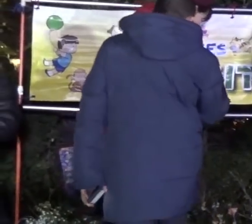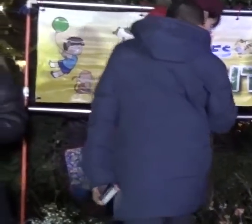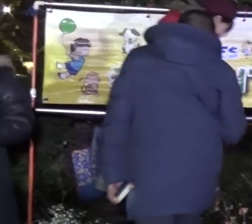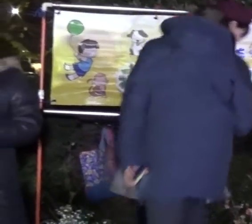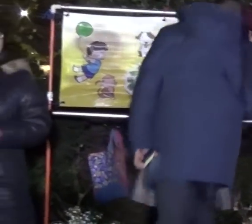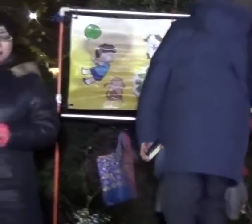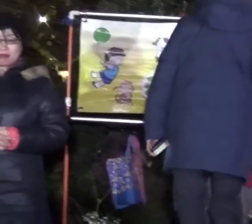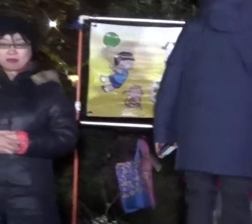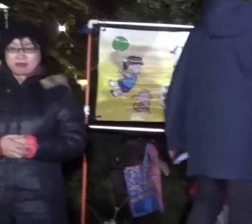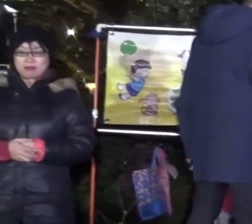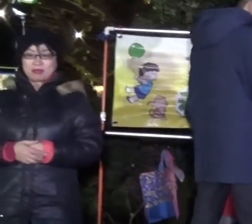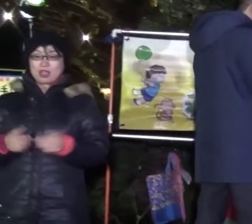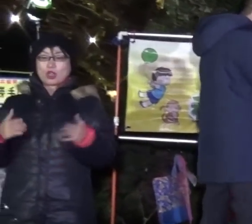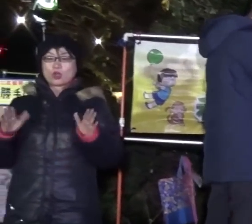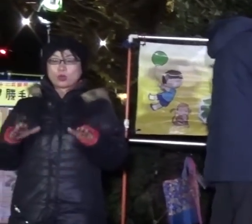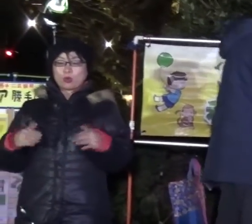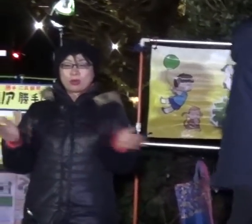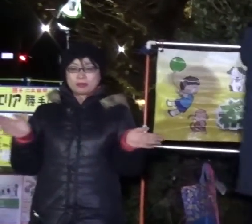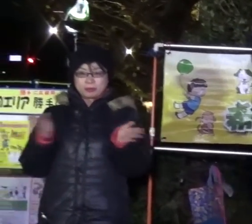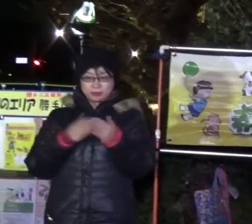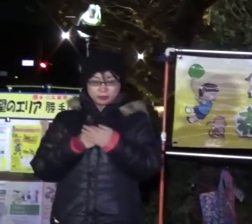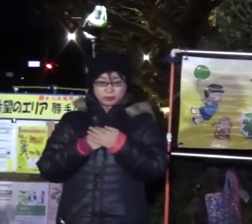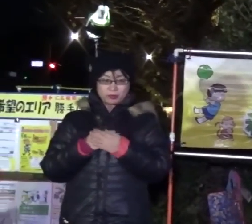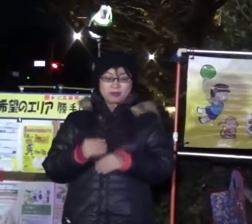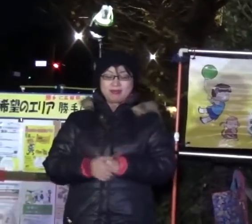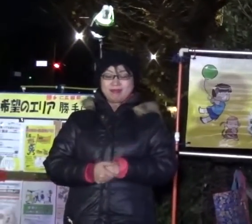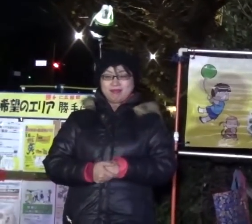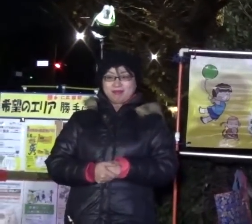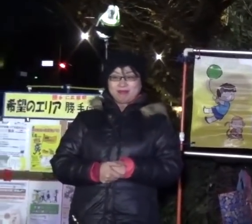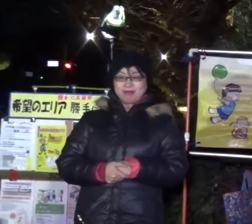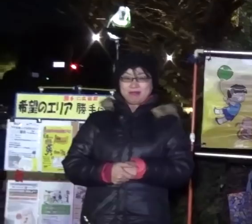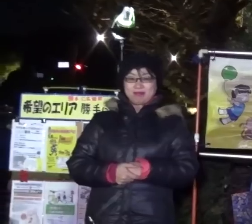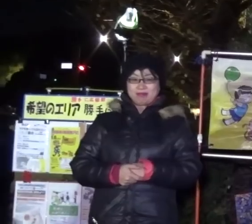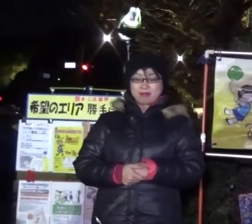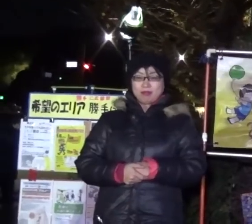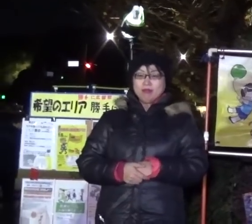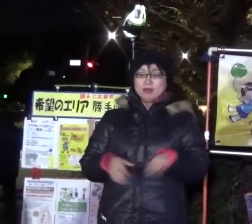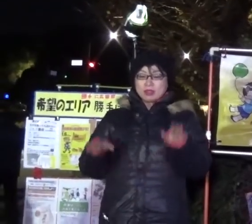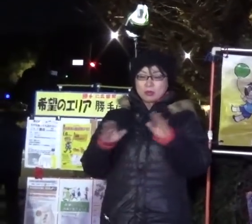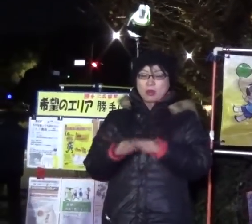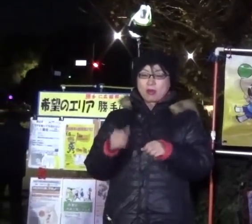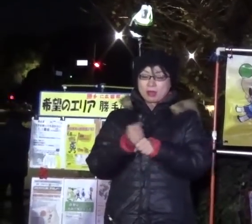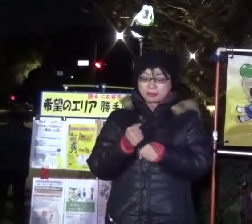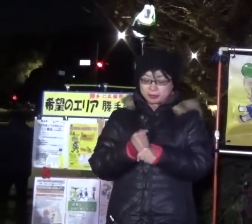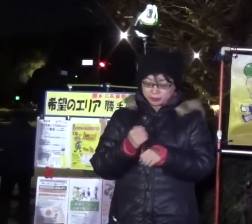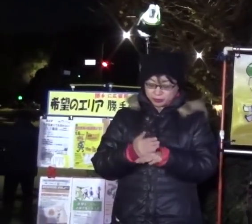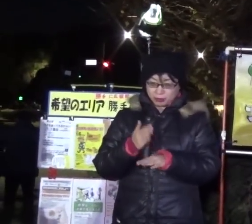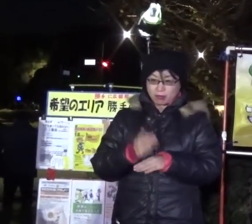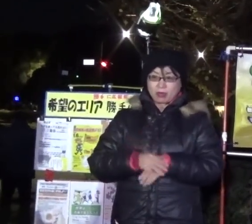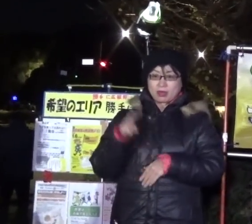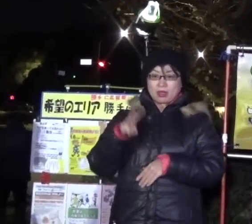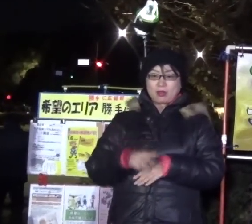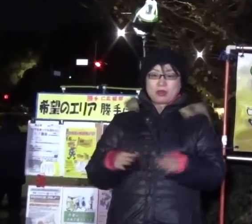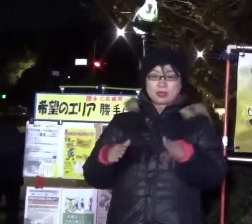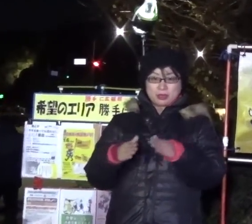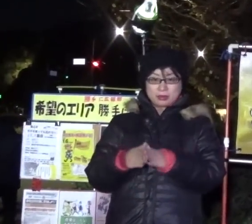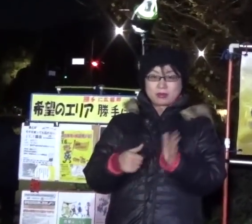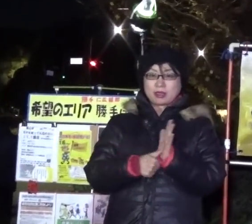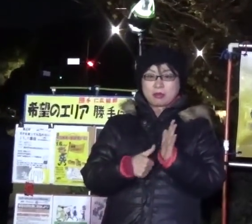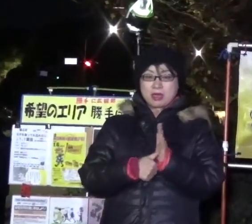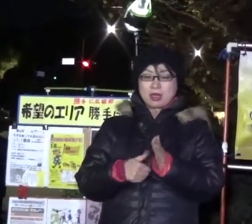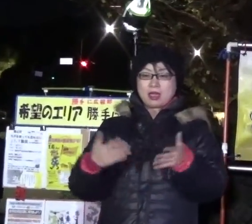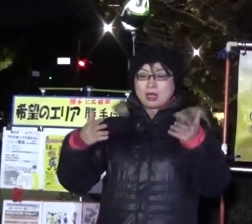どうもご心配おかけして、すいません。やっとワーキングパーカー出して。皆さんこんばんは、川崎から参りました春発信と申します